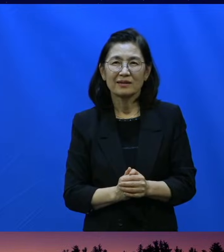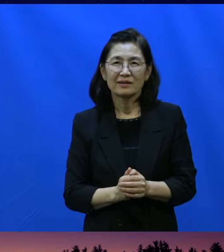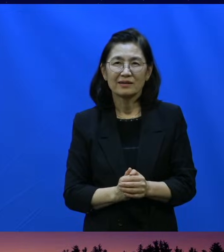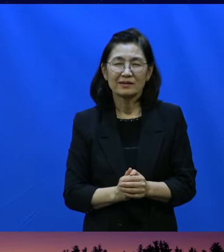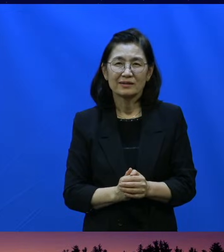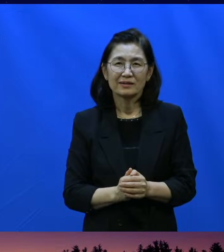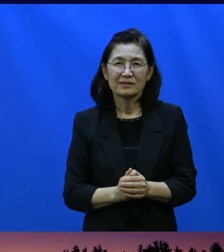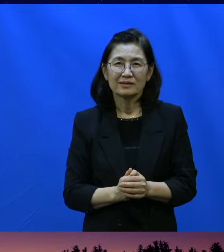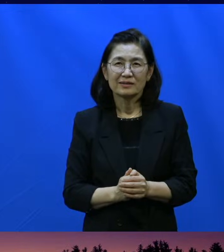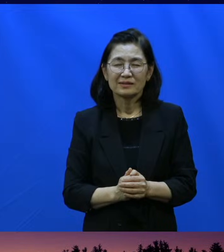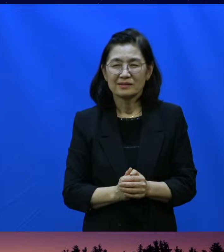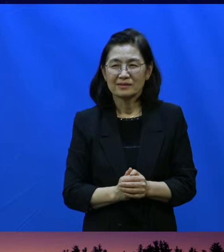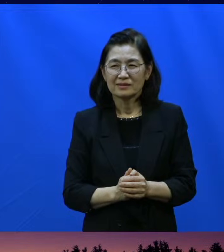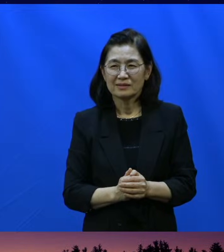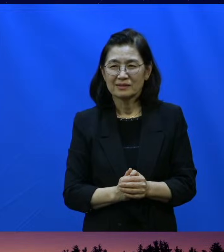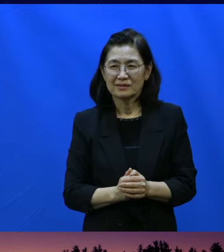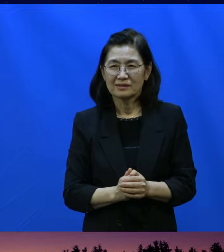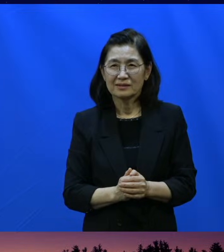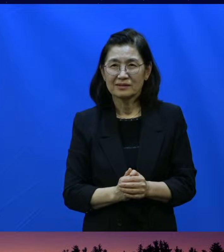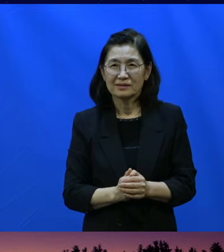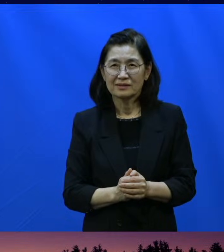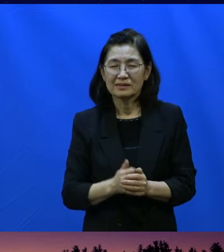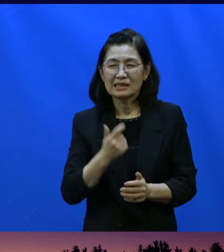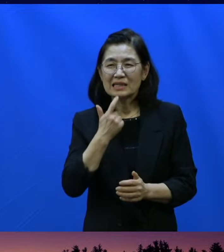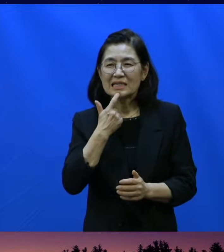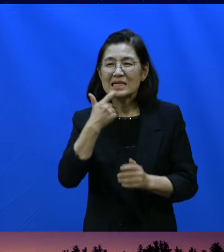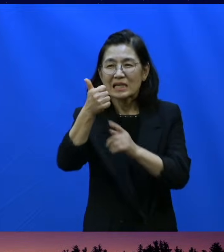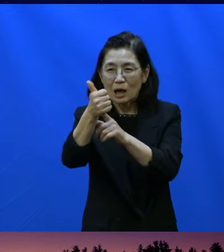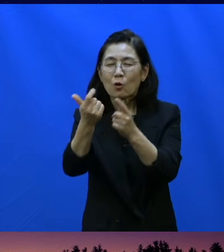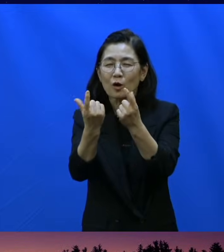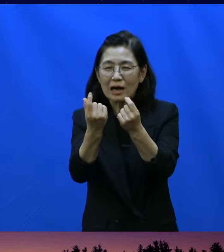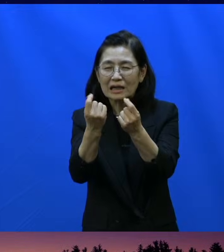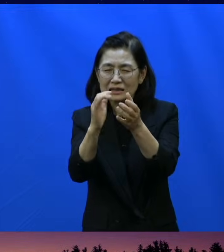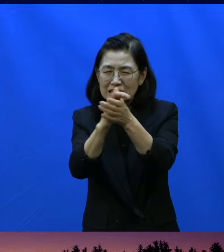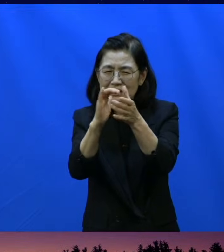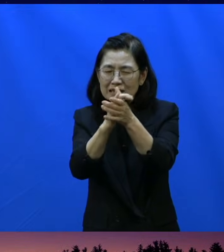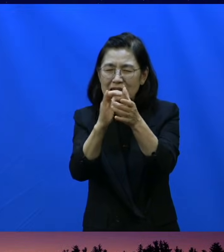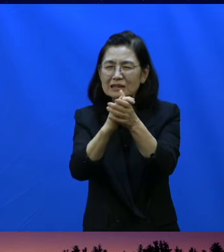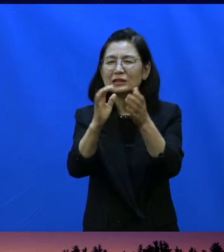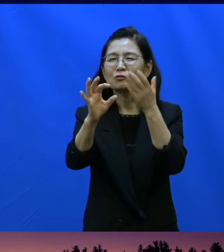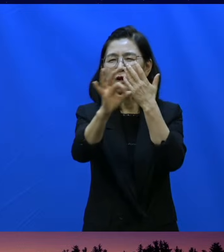다 털리고요. 집에 가면 기분 되게 나쁜 인간, 그게 야곱이에요.